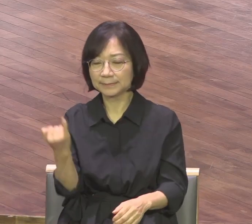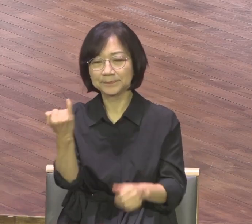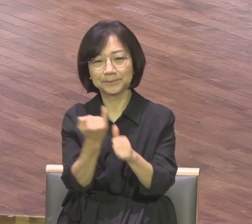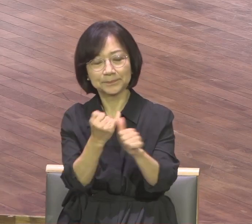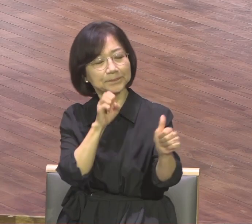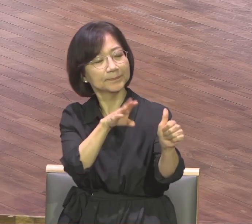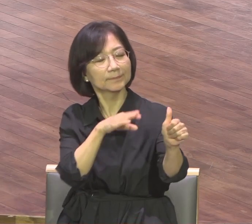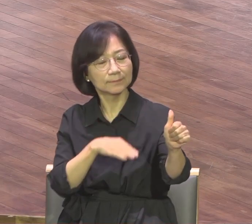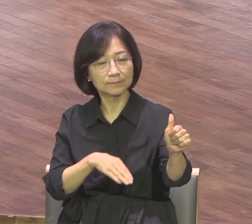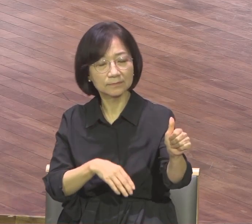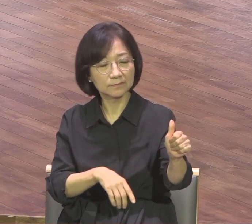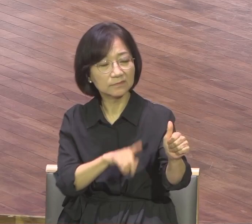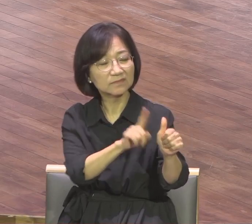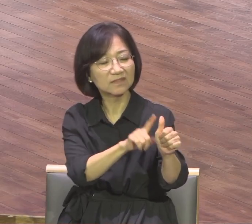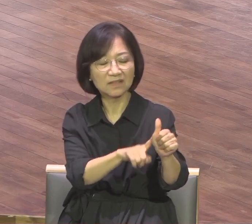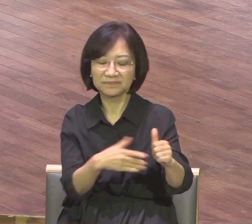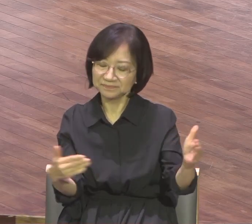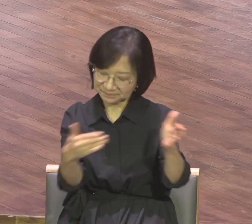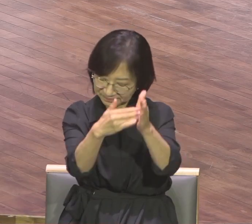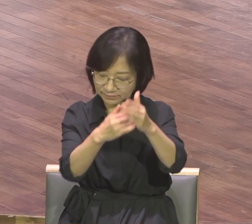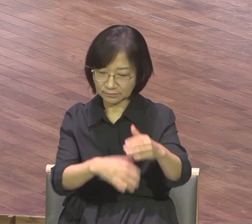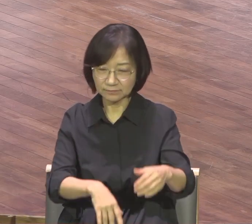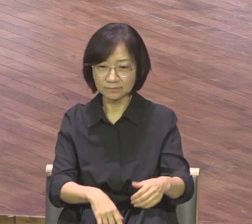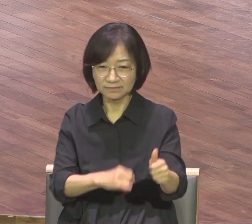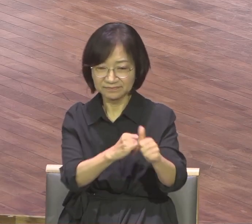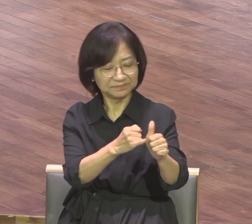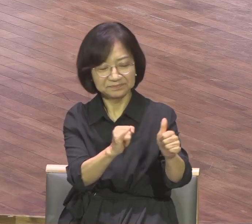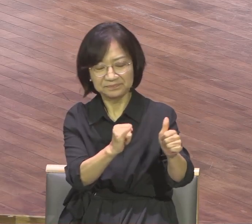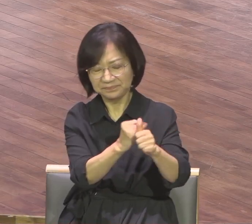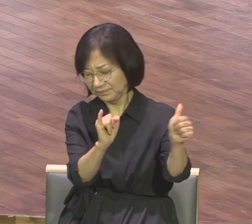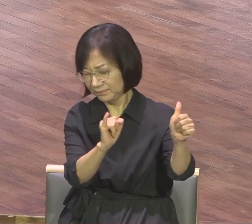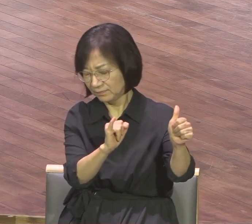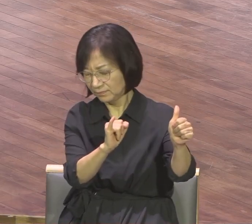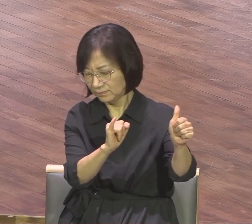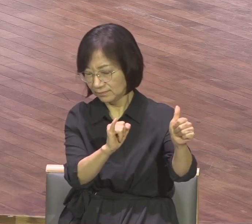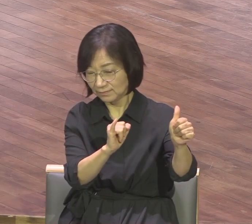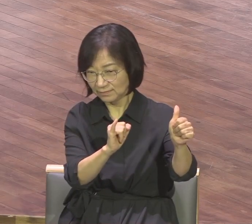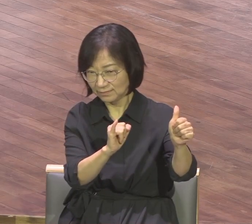아내가 먼저 말했습니다. 우리 둘은 끝났어.